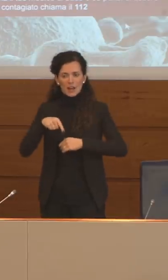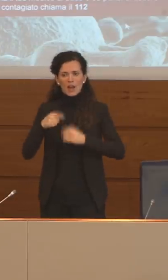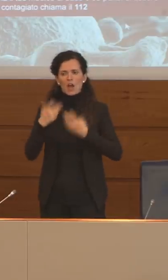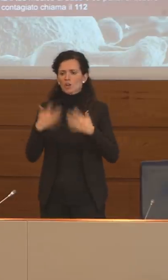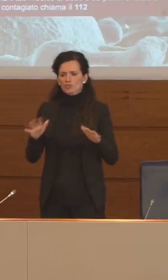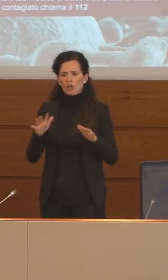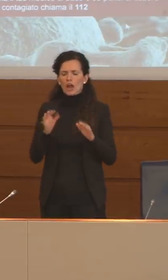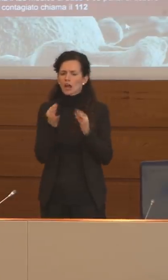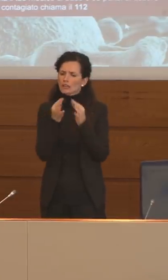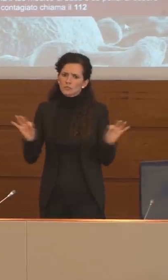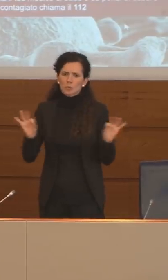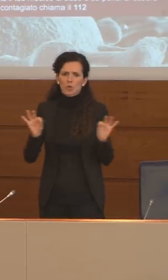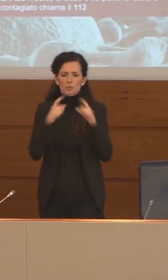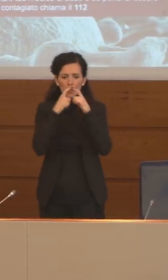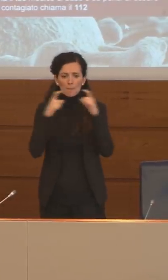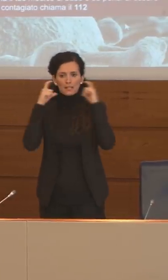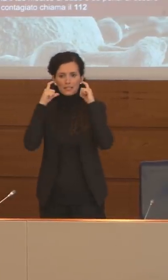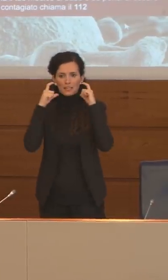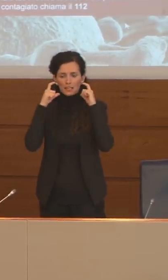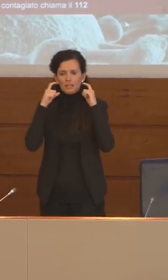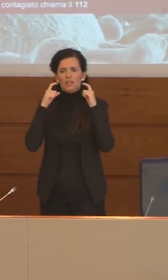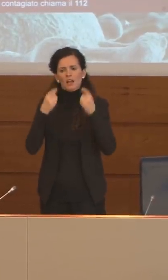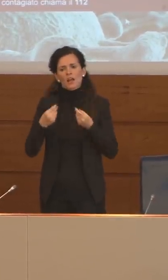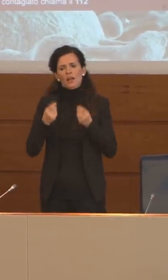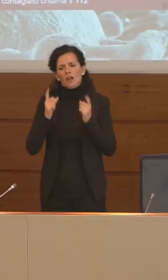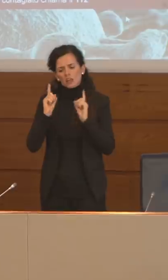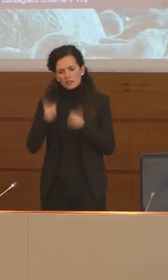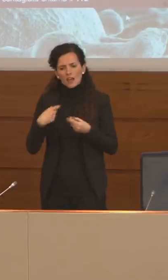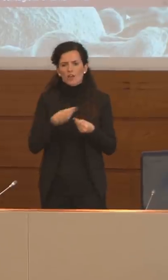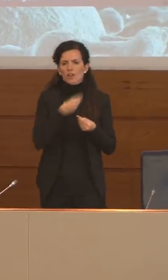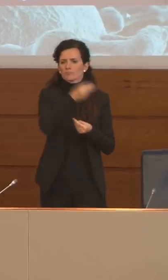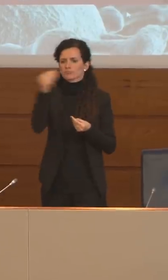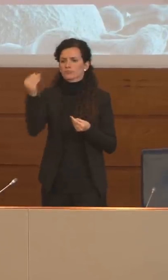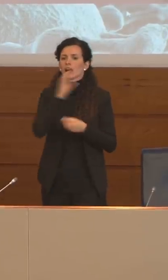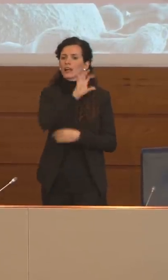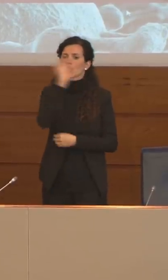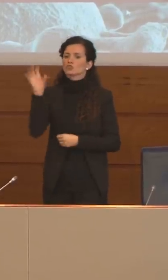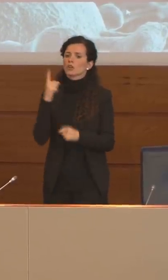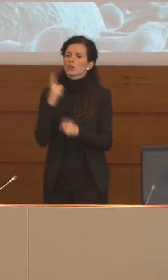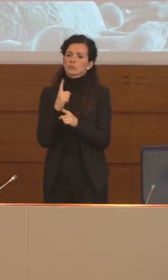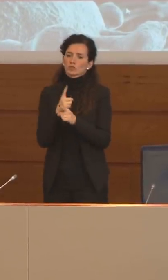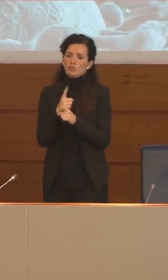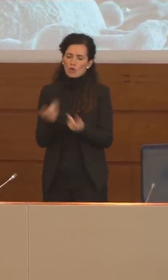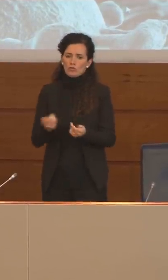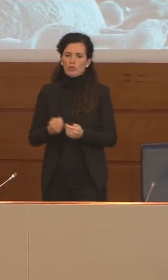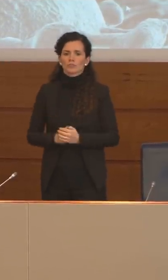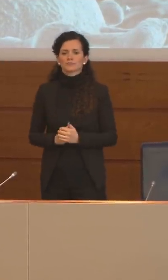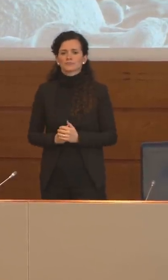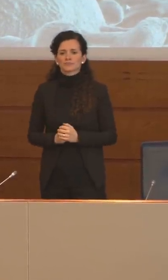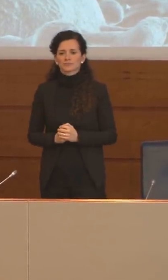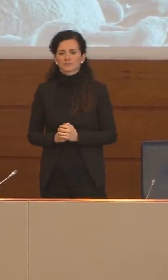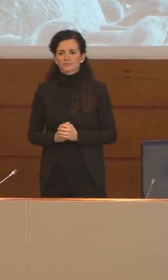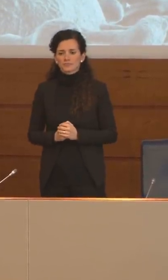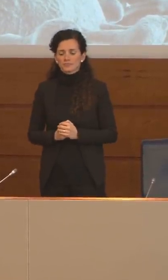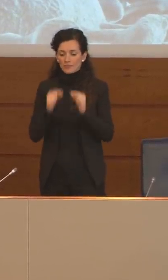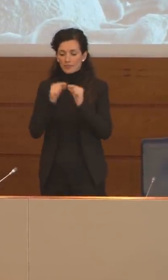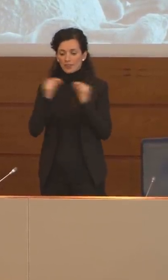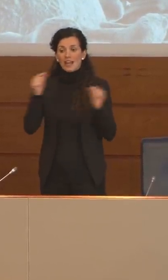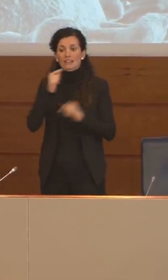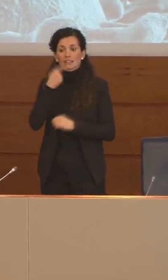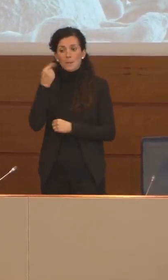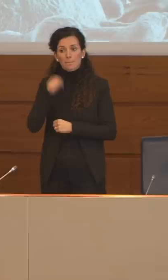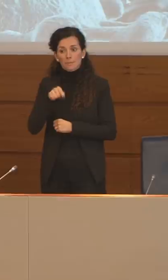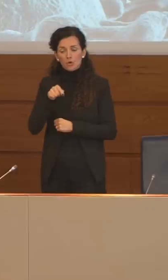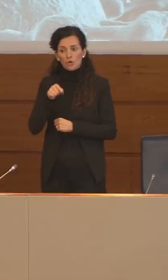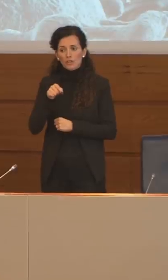le prime mascherine che saranno distribuite a tutte le regioni che ne avranno bisogno il numero dei tamponi lo dicevo